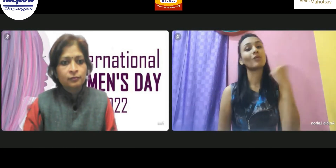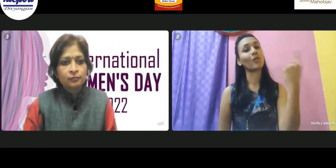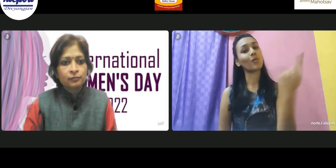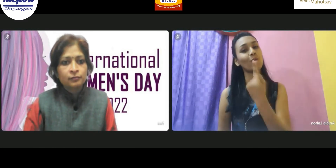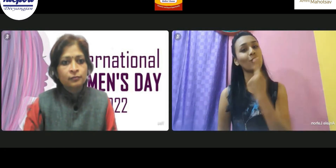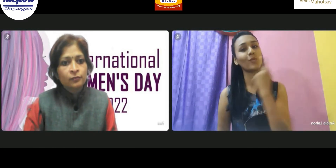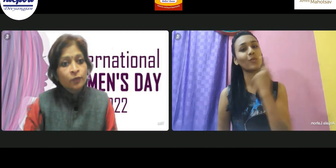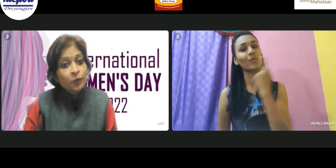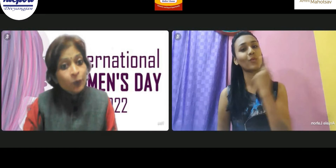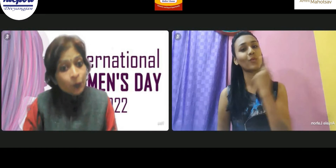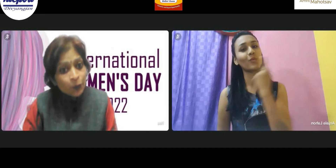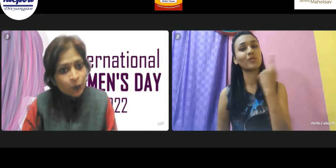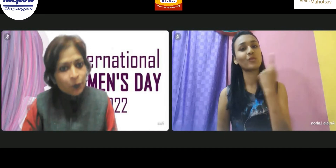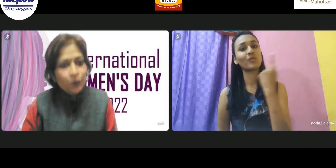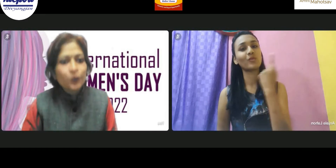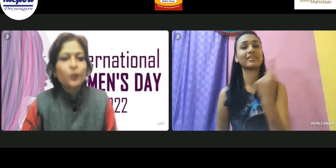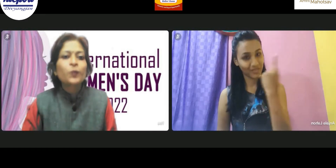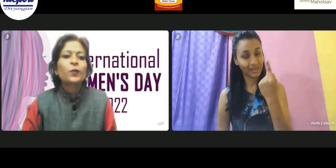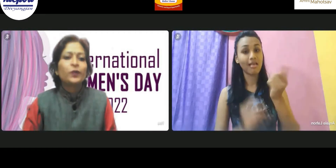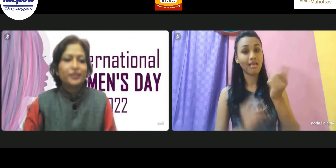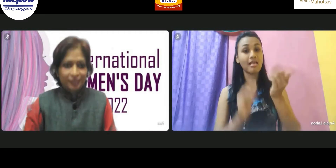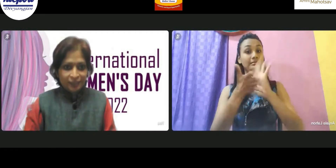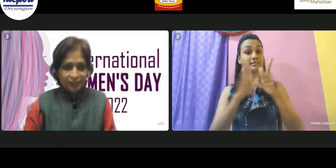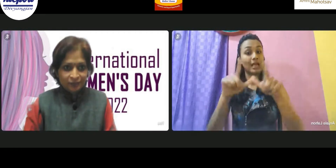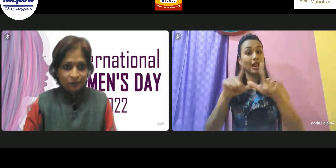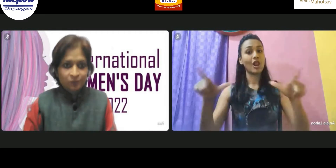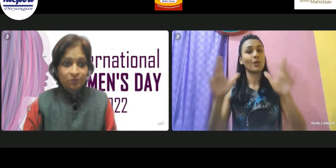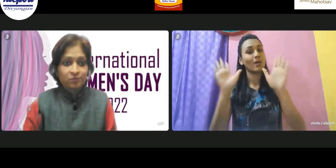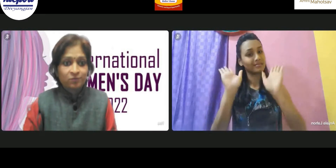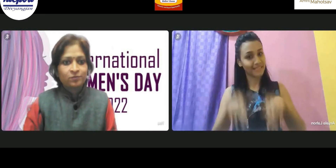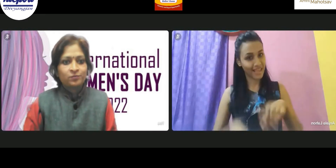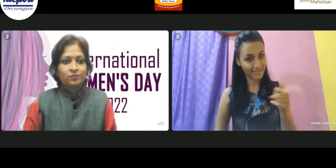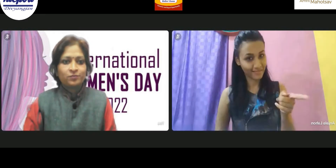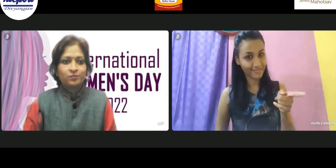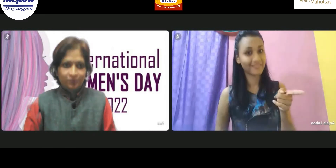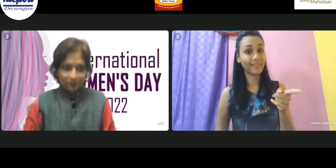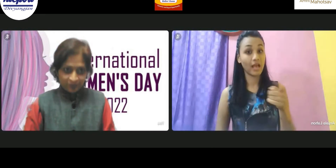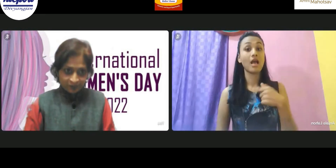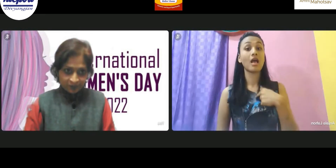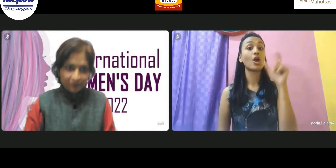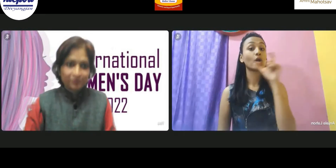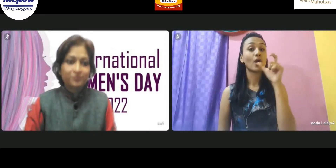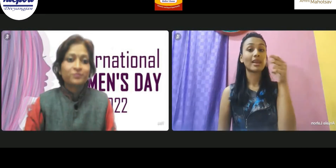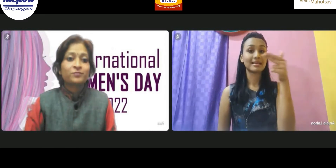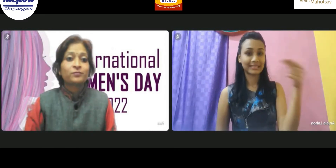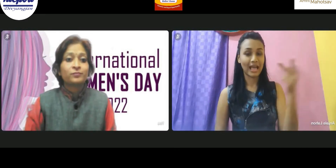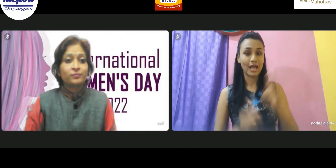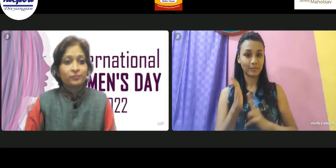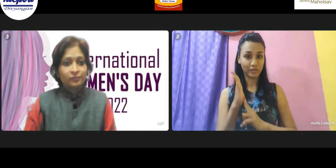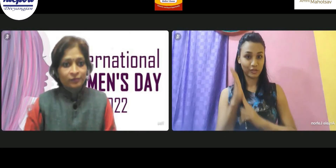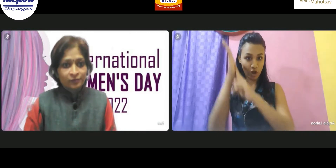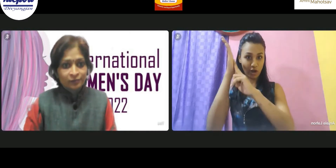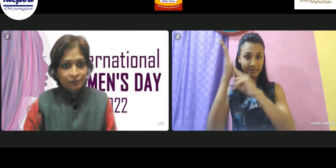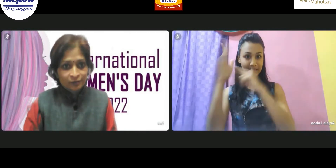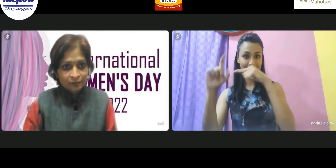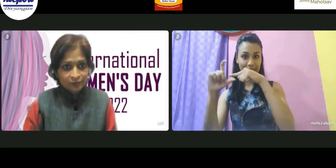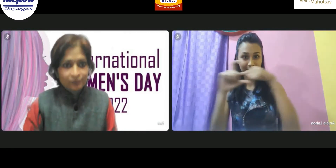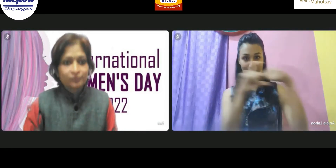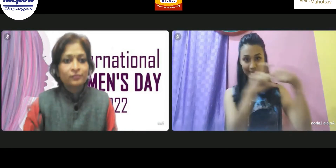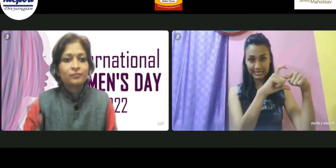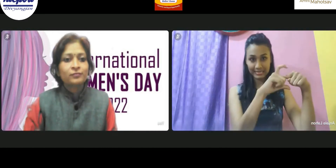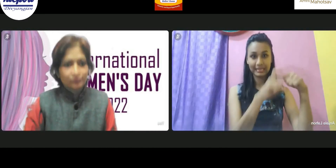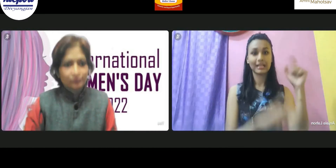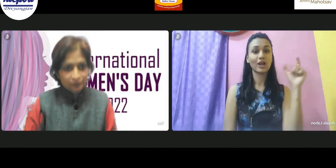कॉलेज केवल डेफ के लिए था, जहाँ पर सांकेतिक भाषा का प्रयोग किया जाता था। उस कॉलेज का नाम था